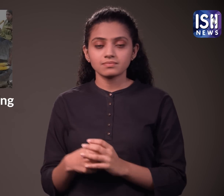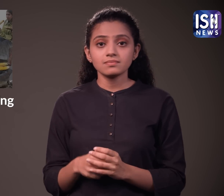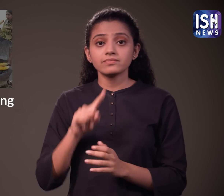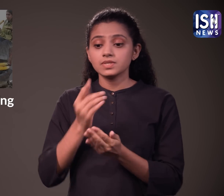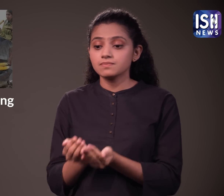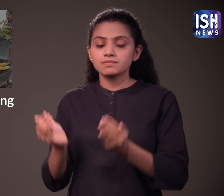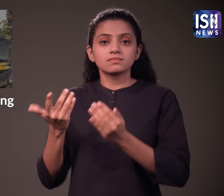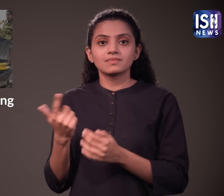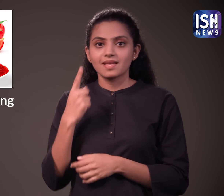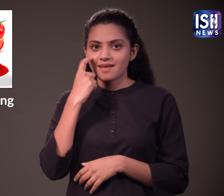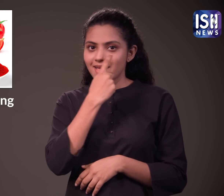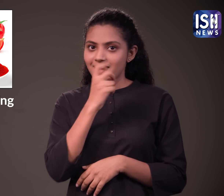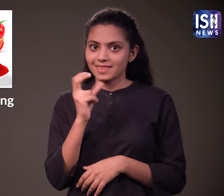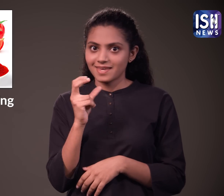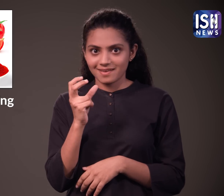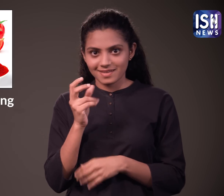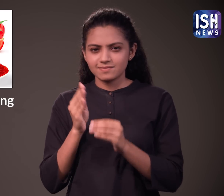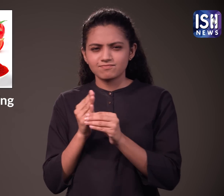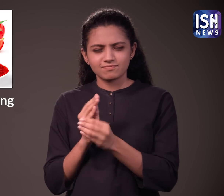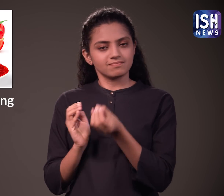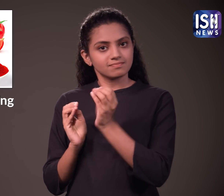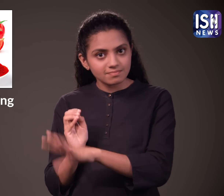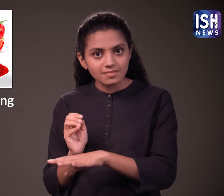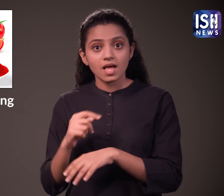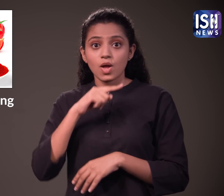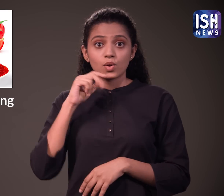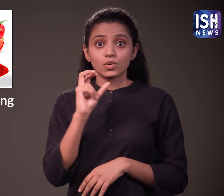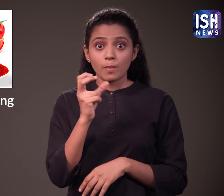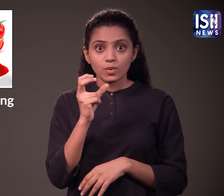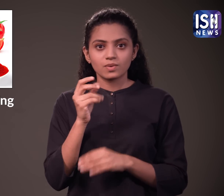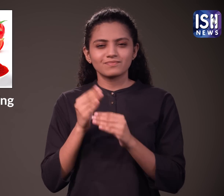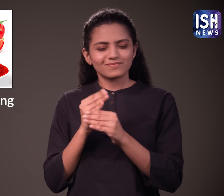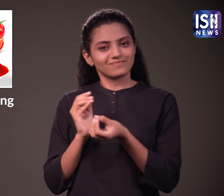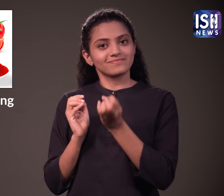एक बाउल में कुछ प्यास, टमाटर और हरा धन्या बारी काट ले